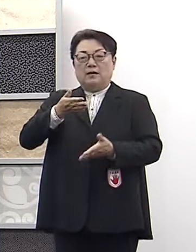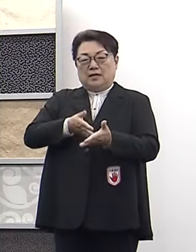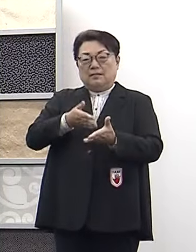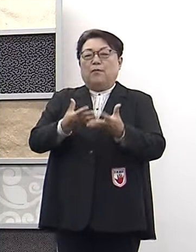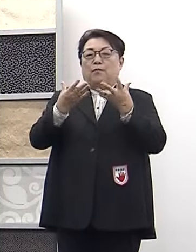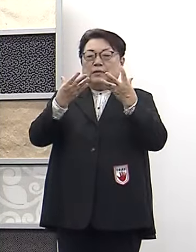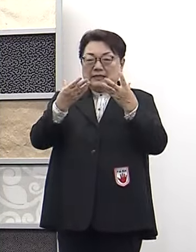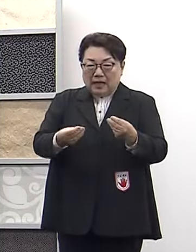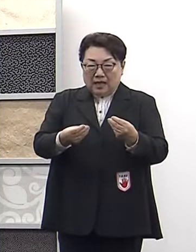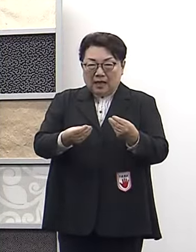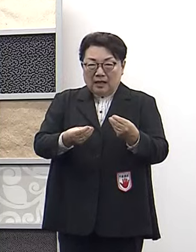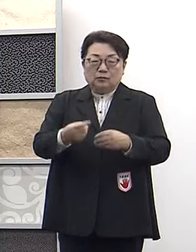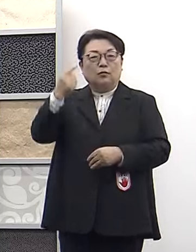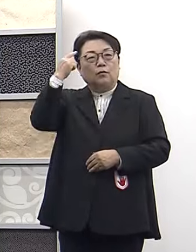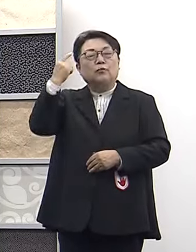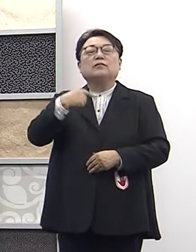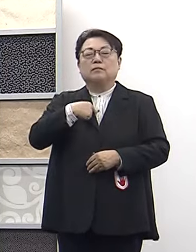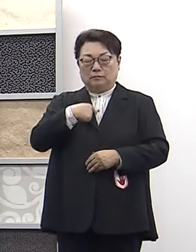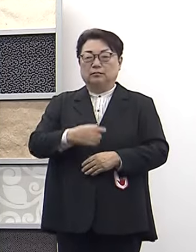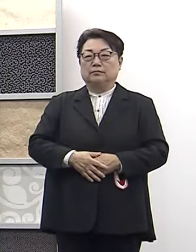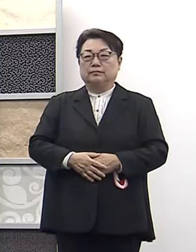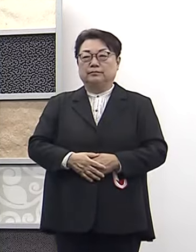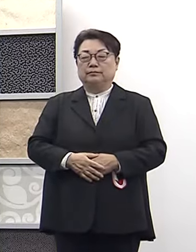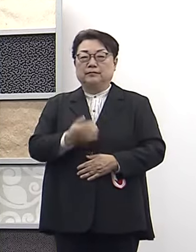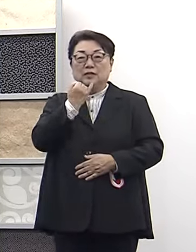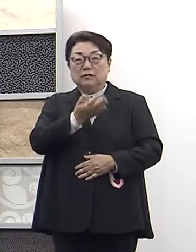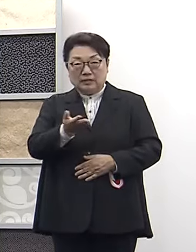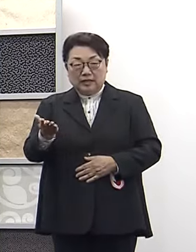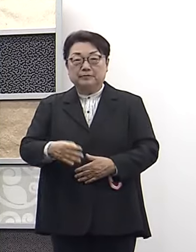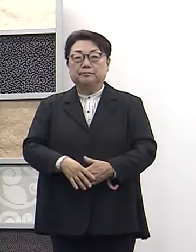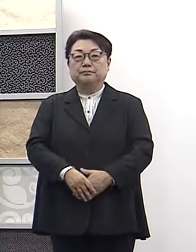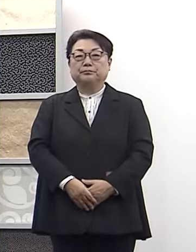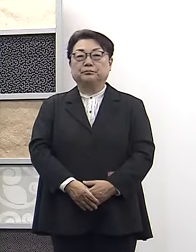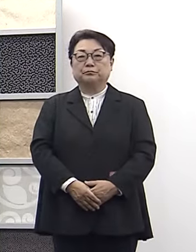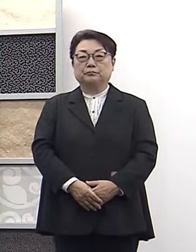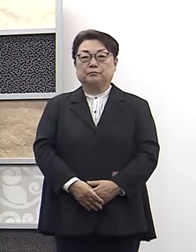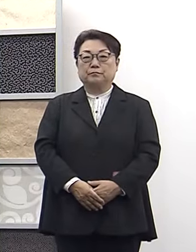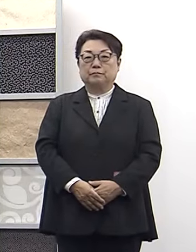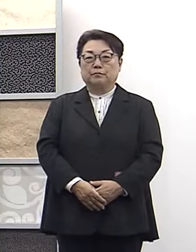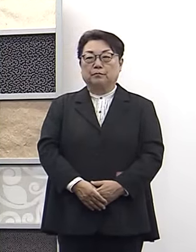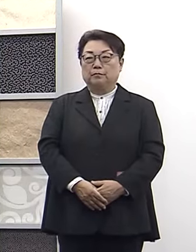と考えております。 よろしいでしょうか。他にいかがでしょうか。